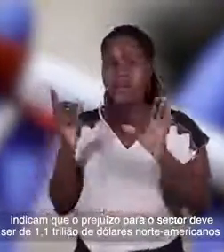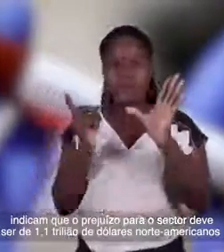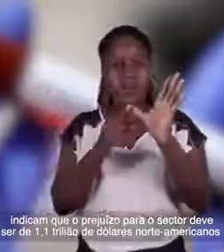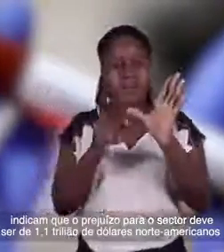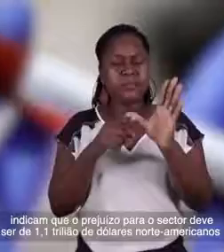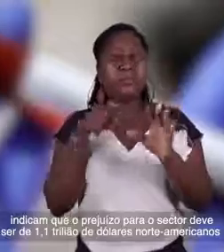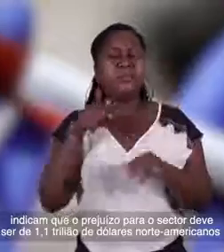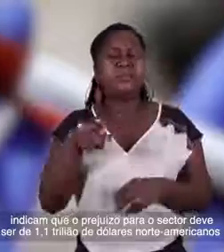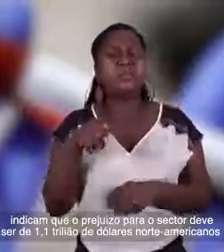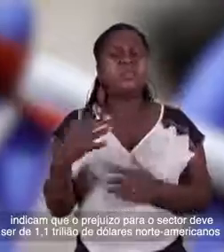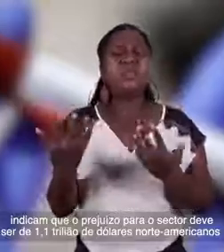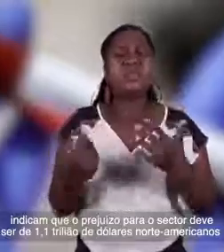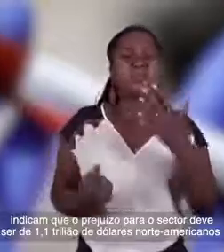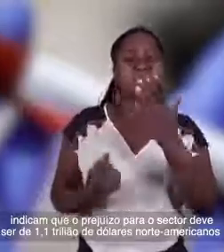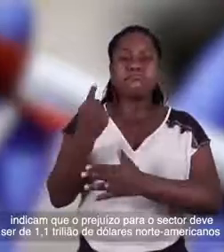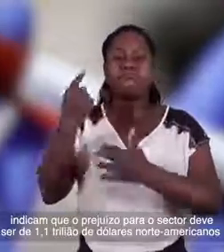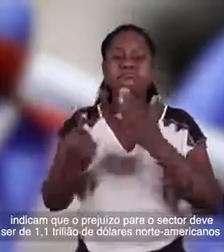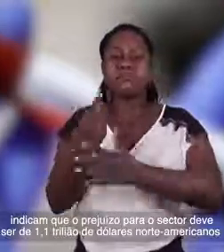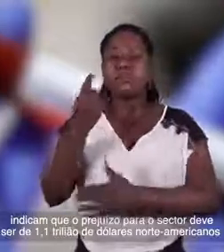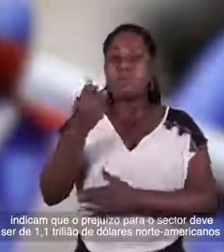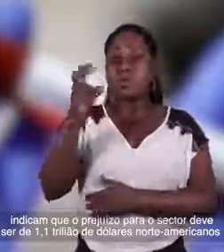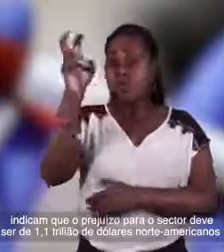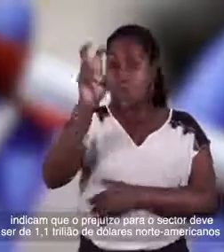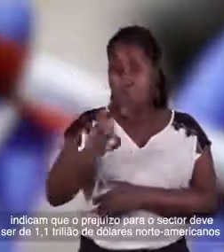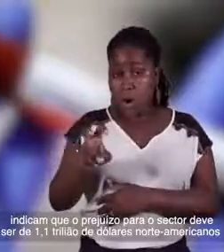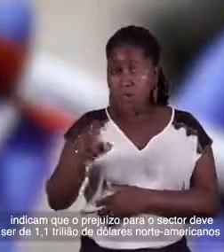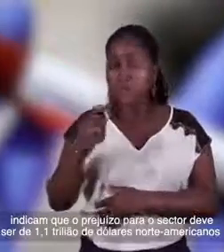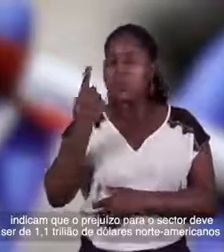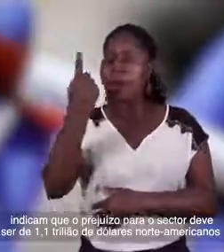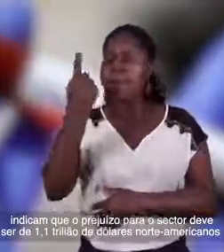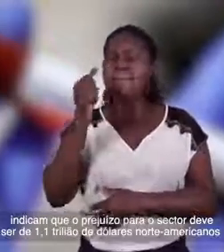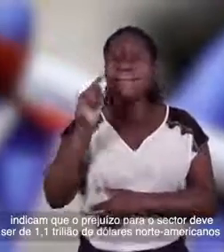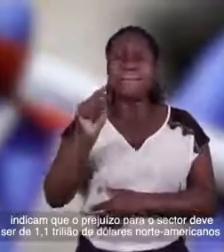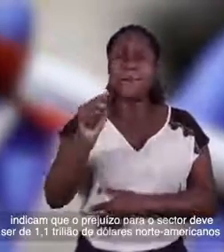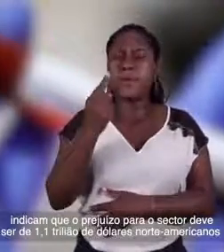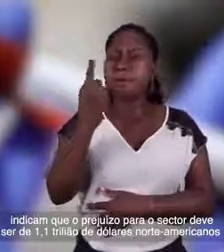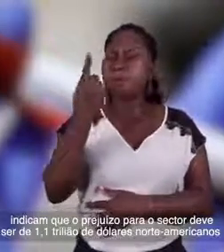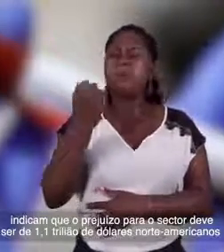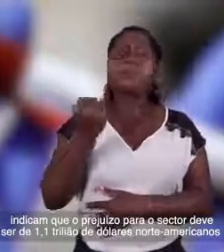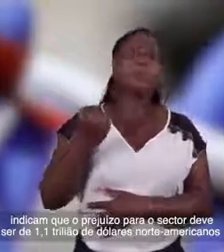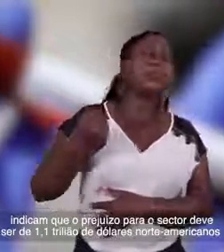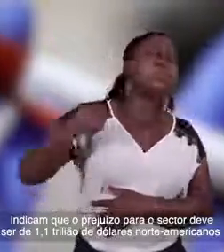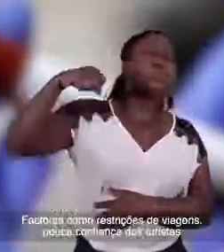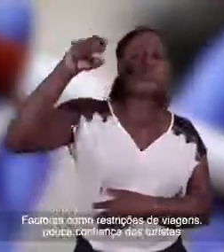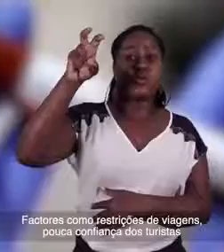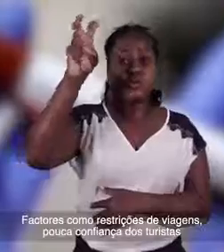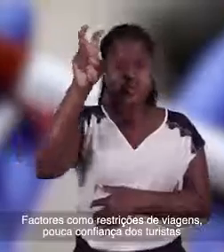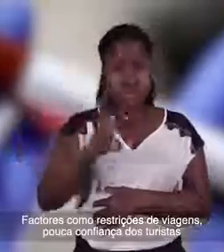deve ser de 1,1 trilhão de dólares norte-americanos. Fatores